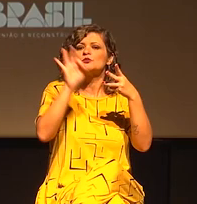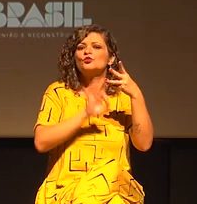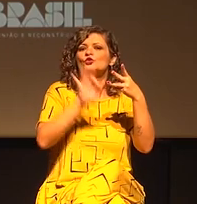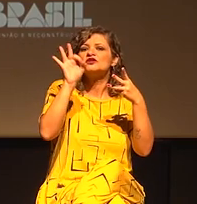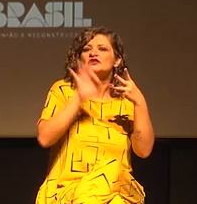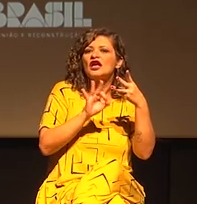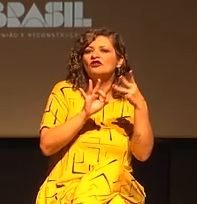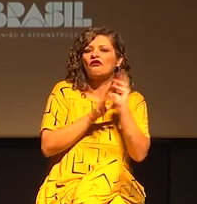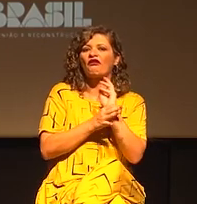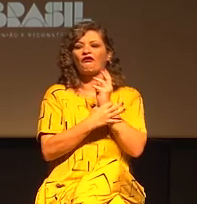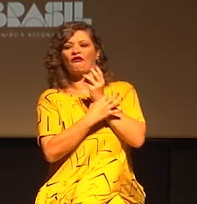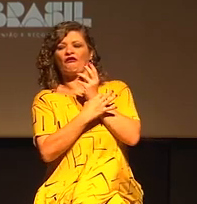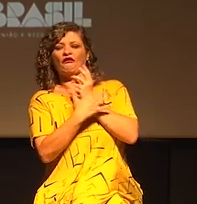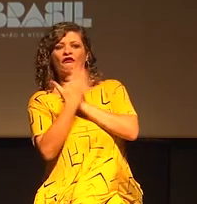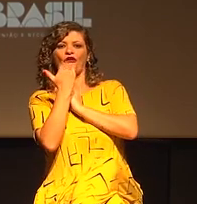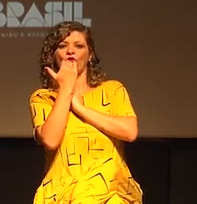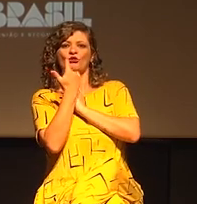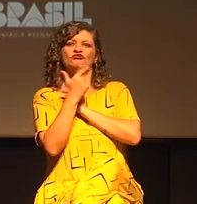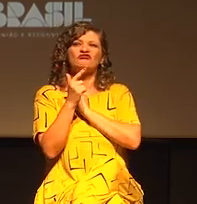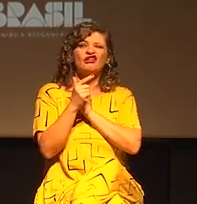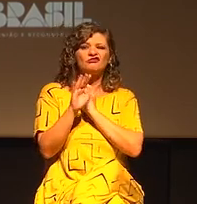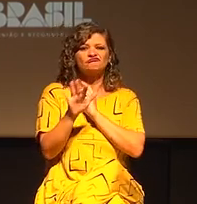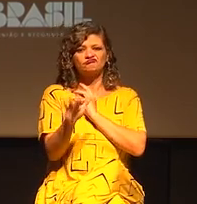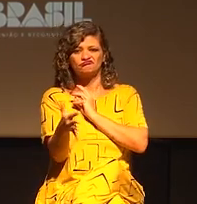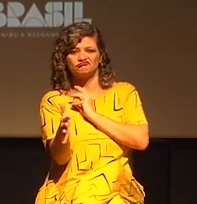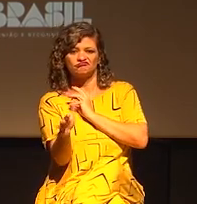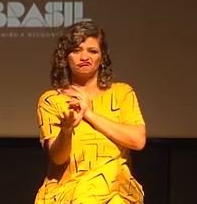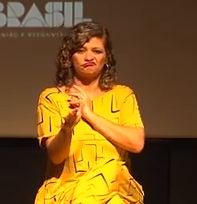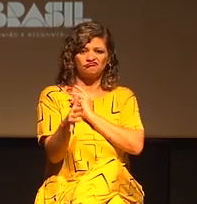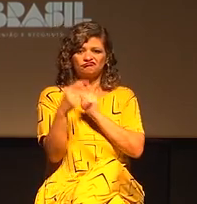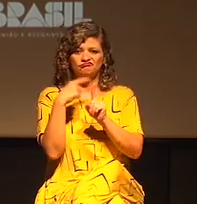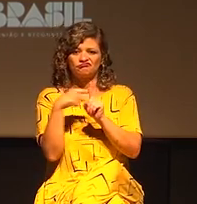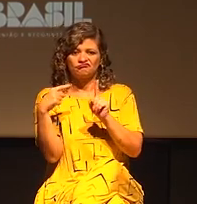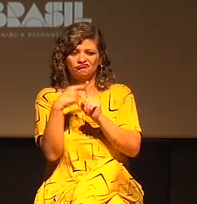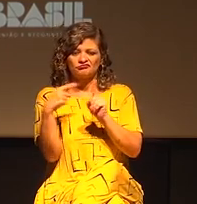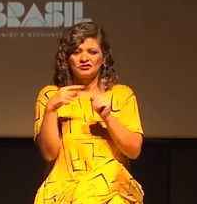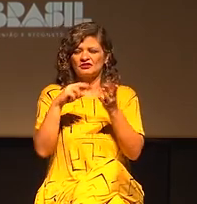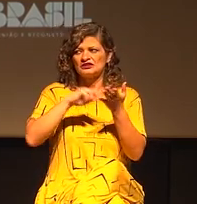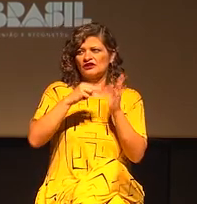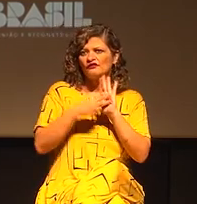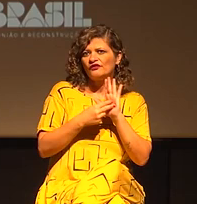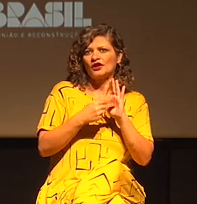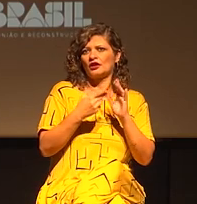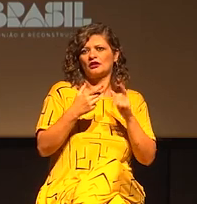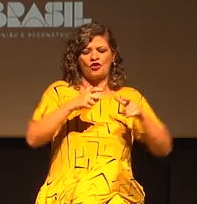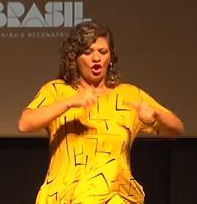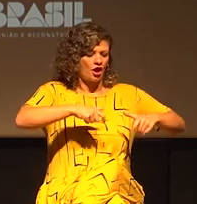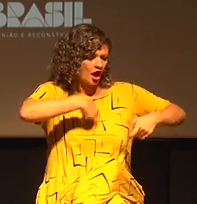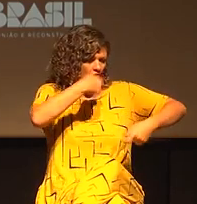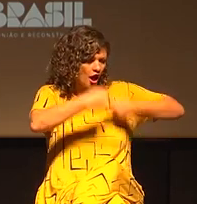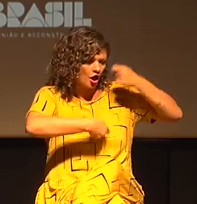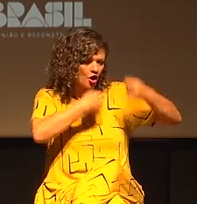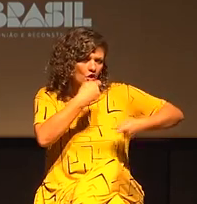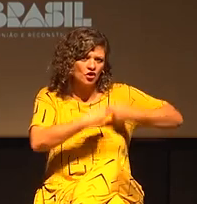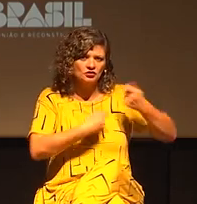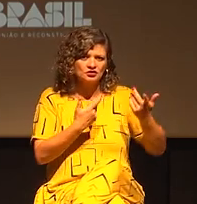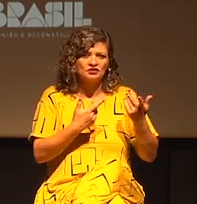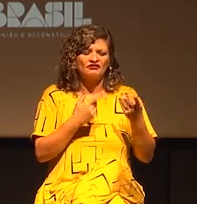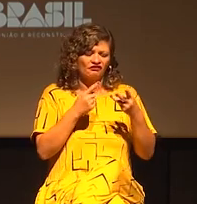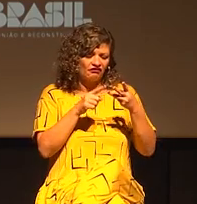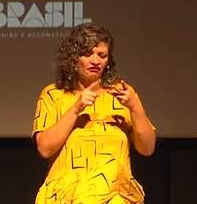moderada aquele que come né não come uma refeição arroz feijão e tem aquele